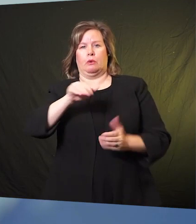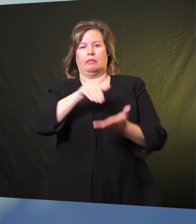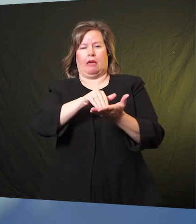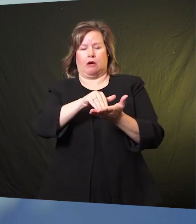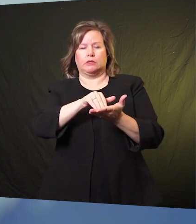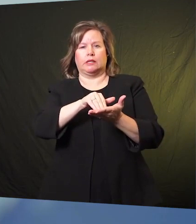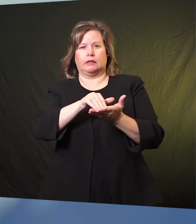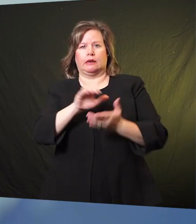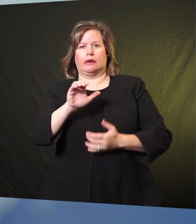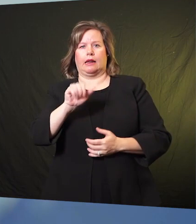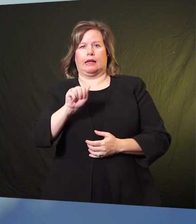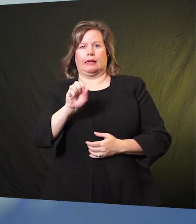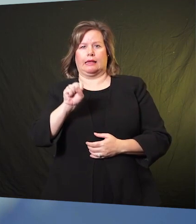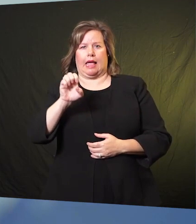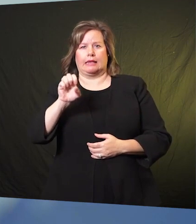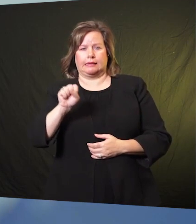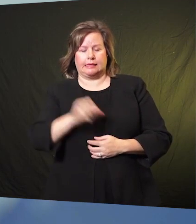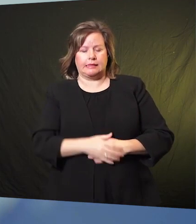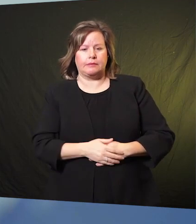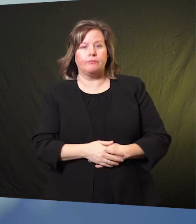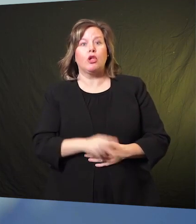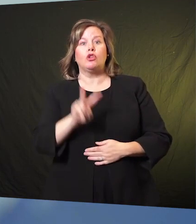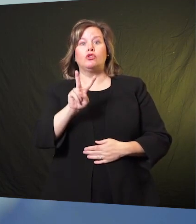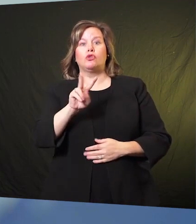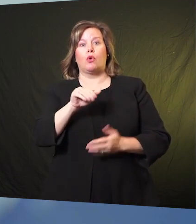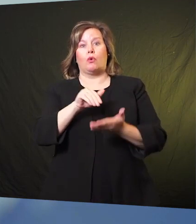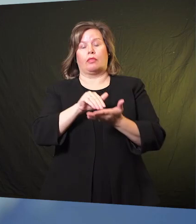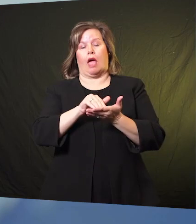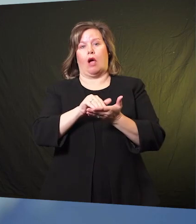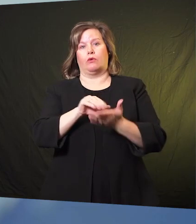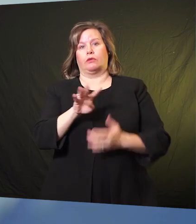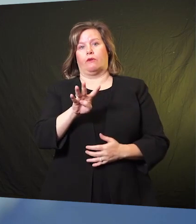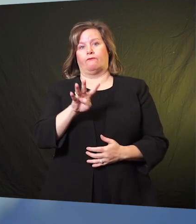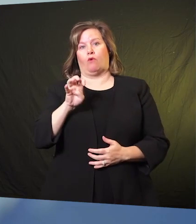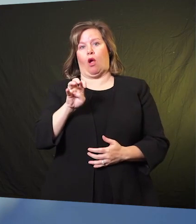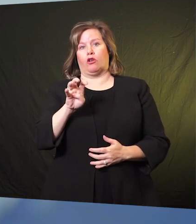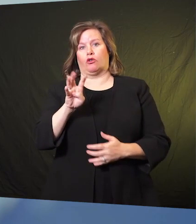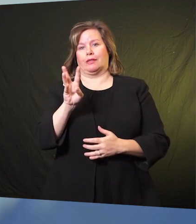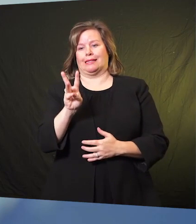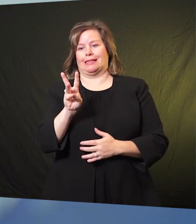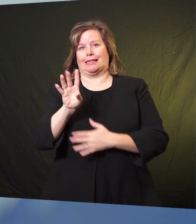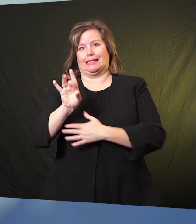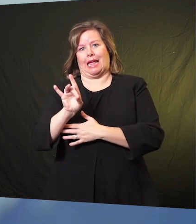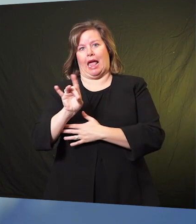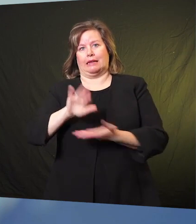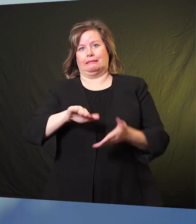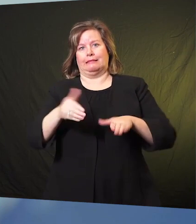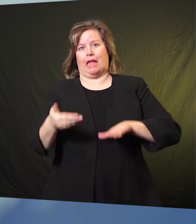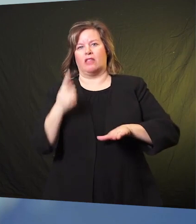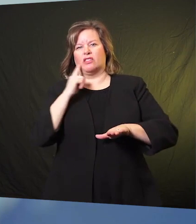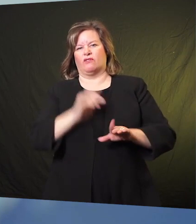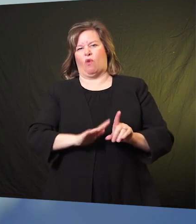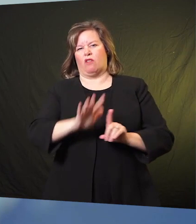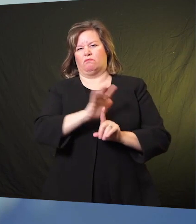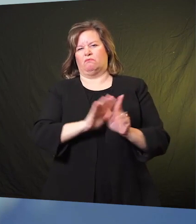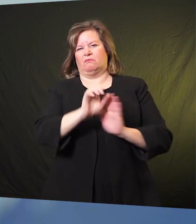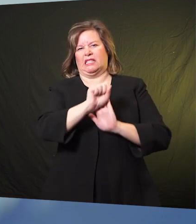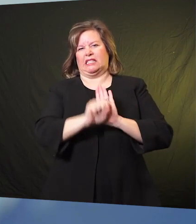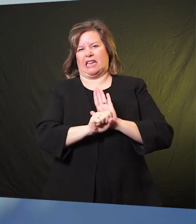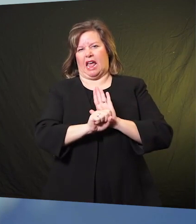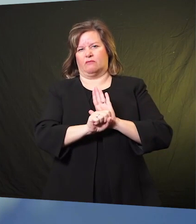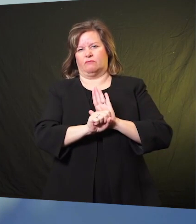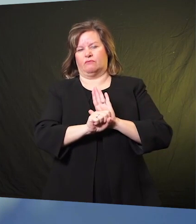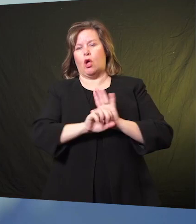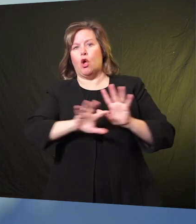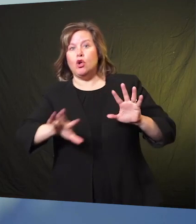todo el estado de michigan hay 2 mil 468 muertes en todo el estado que es el número total de casos